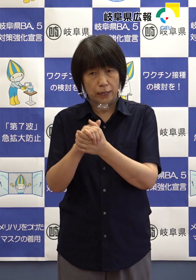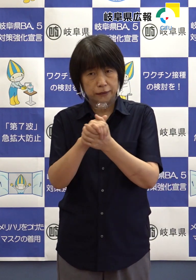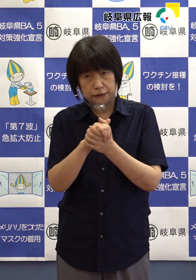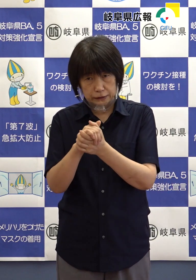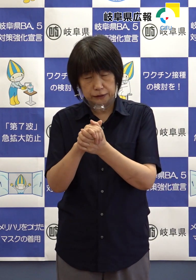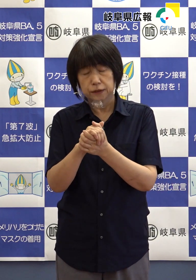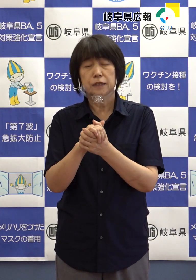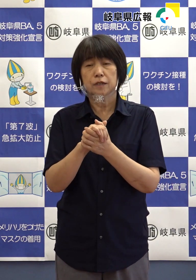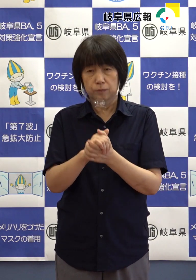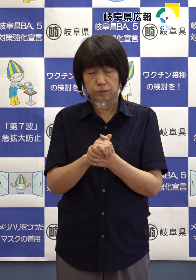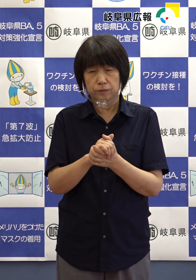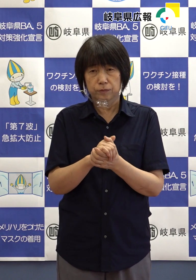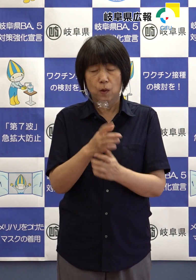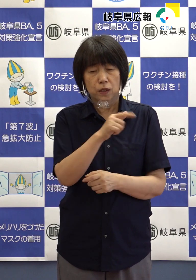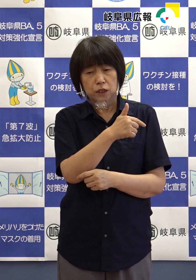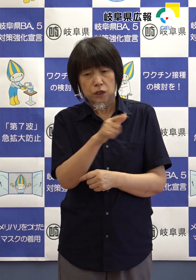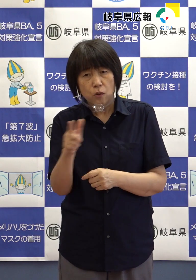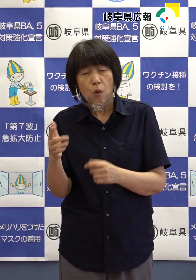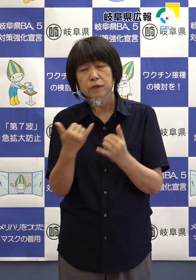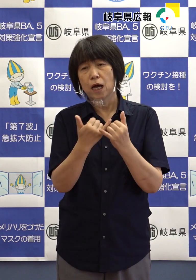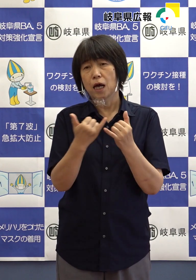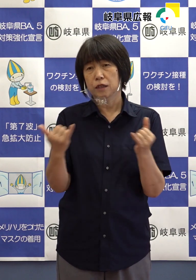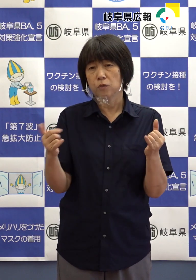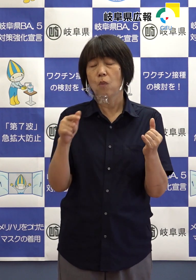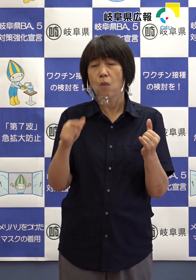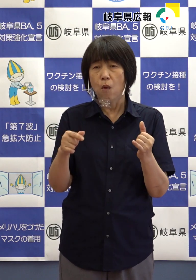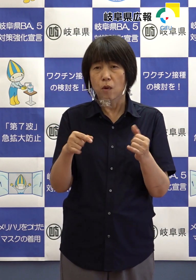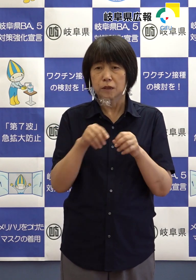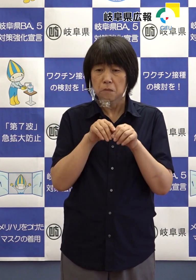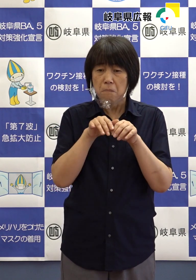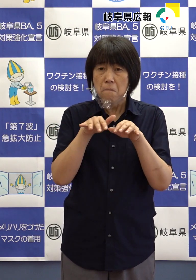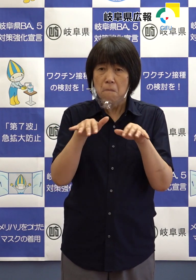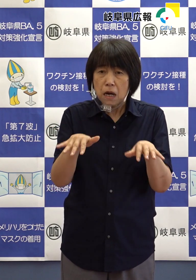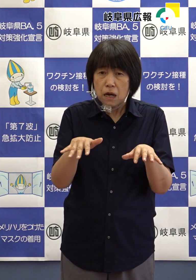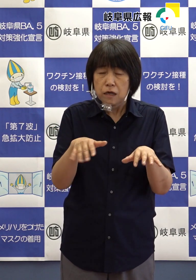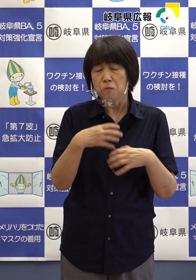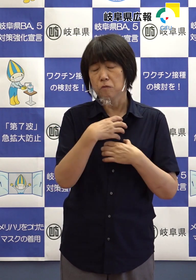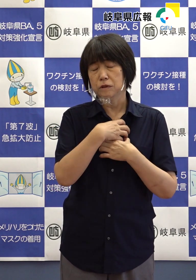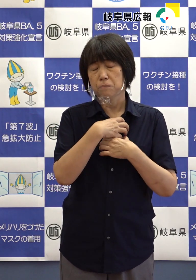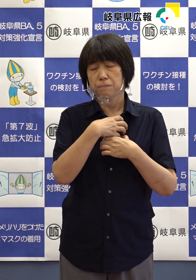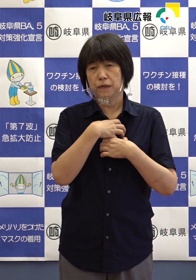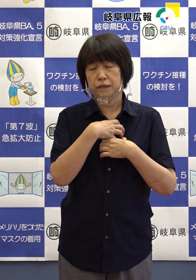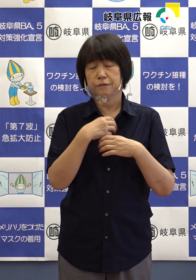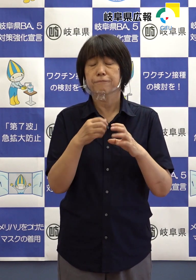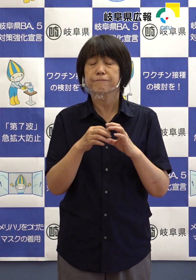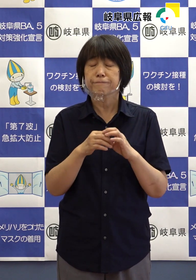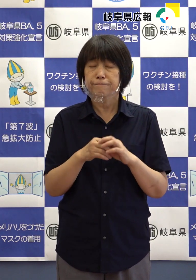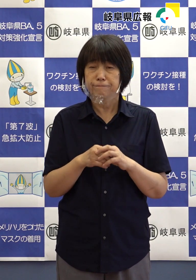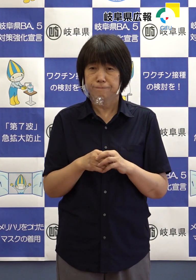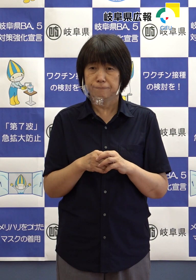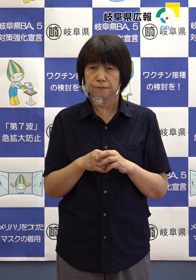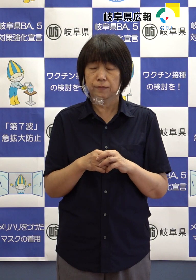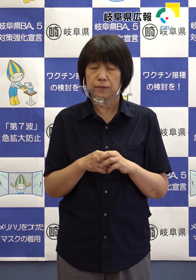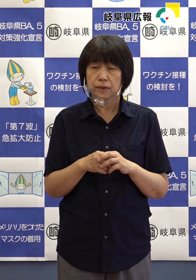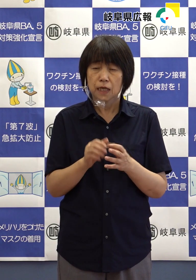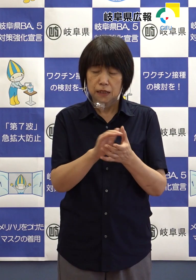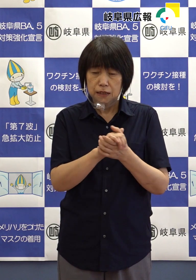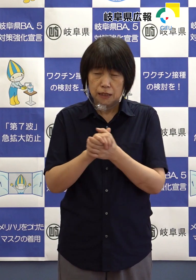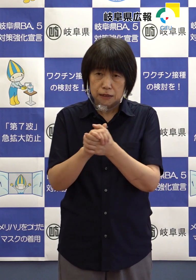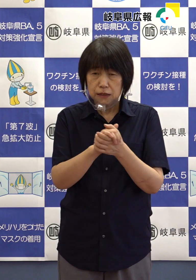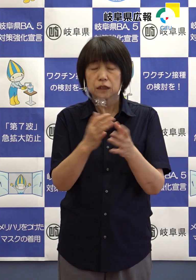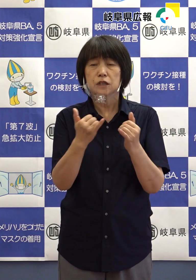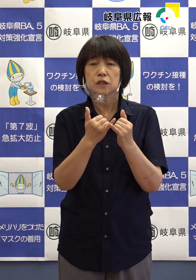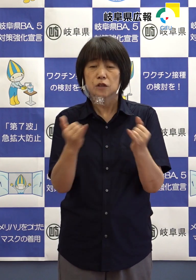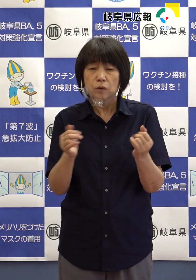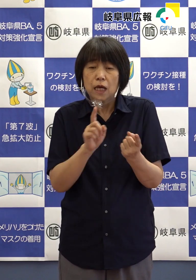ですね僕の方々に影響を呼ぶわけですからそういう親しい方々にこれからお